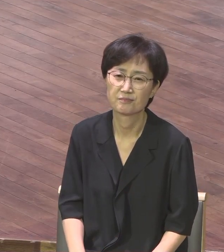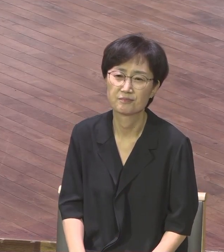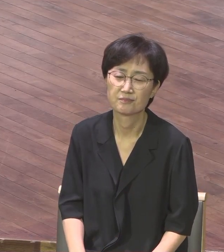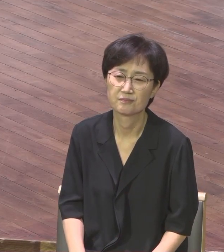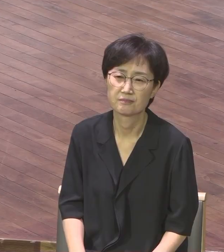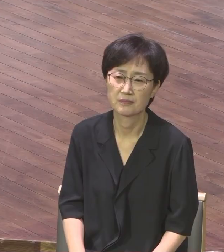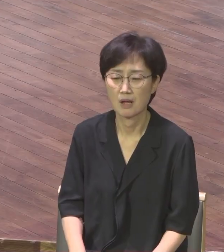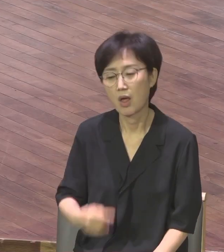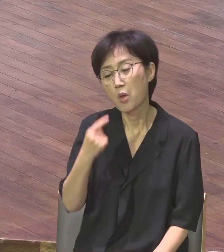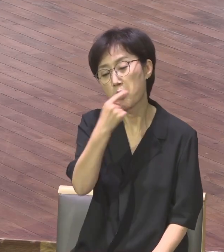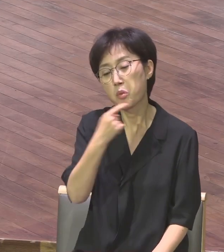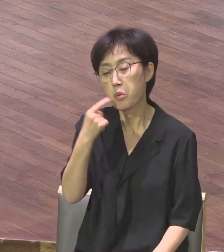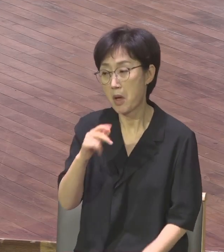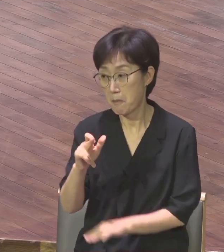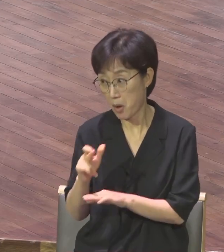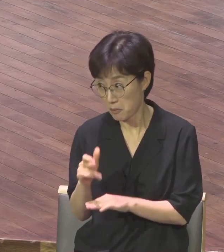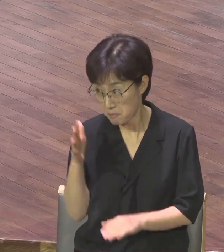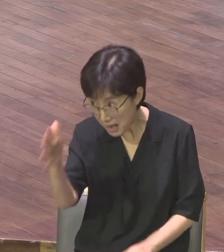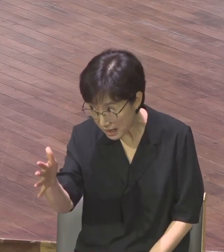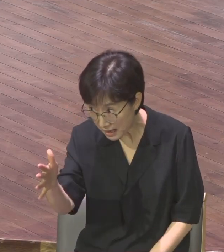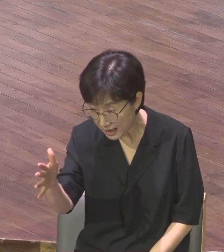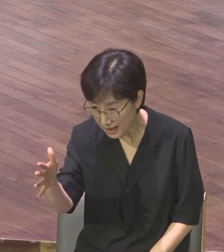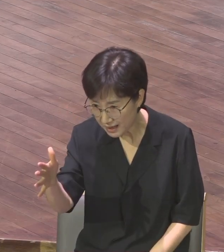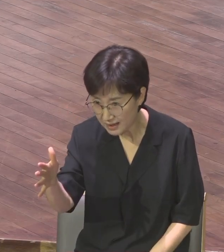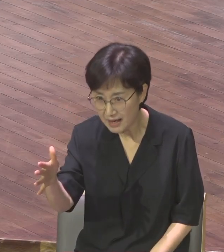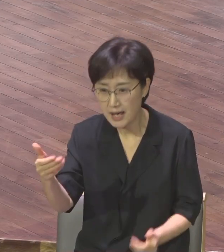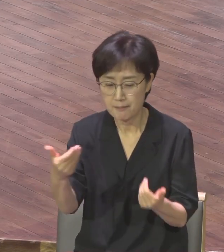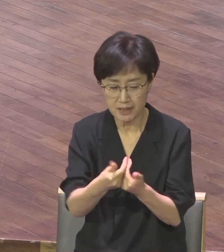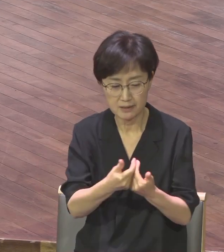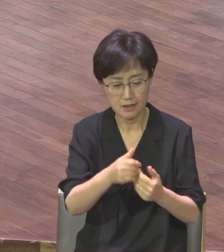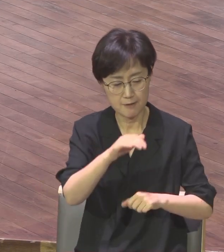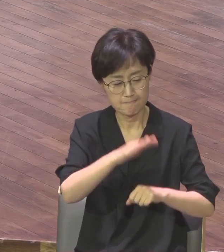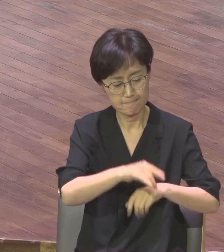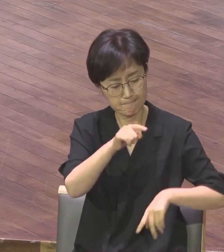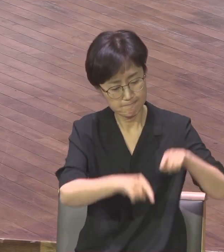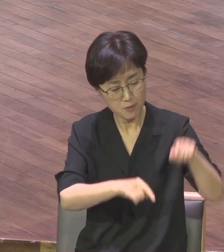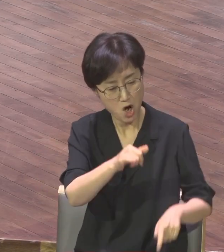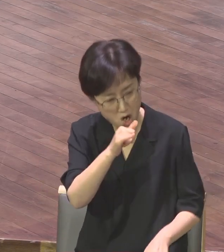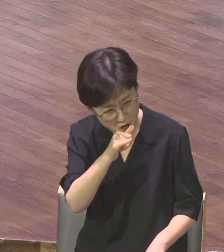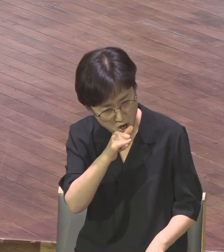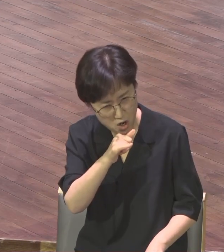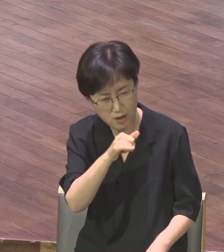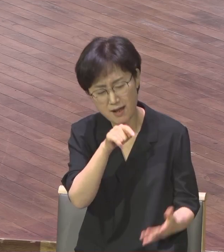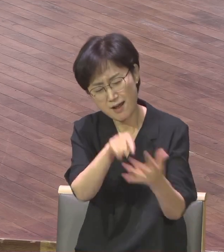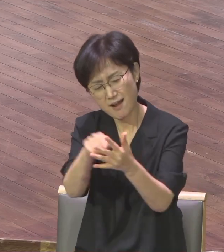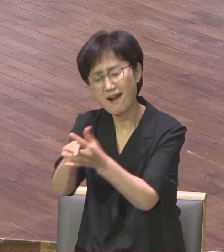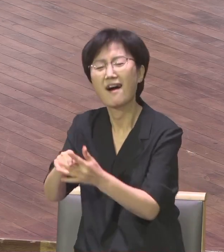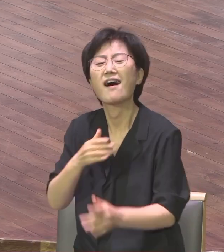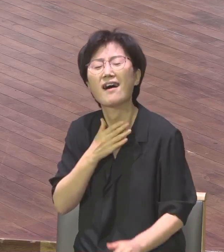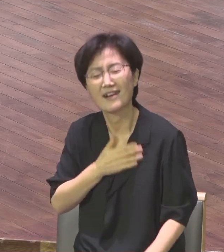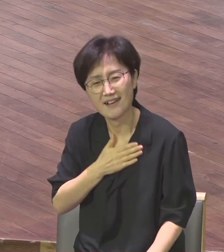말만 하는 사람인지 정말 본을 보이는 사람인지 다 파악이 되잖아요.